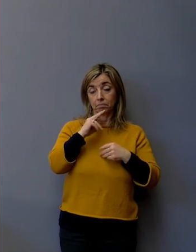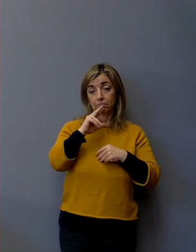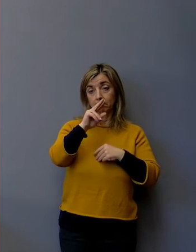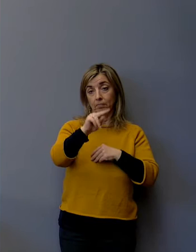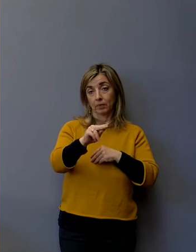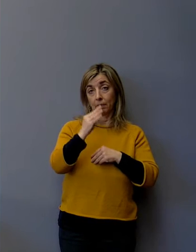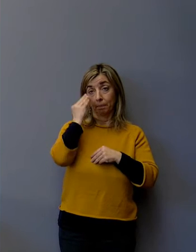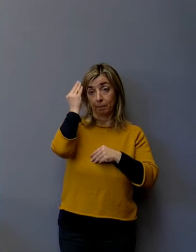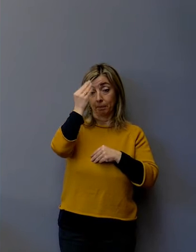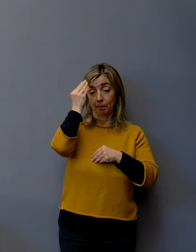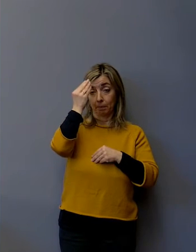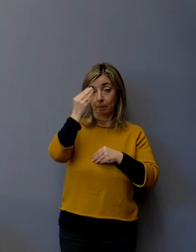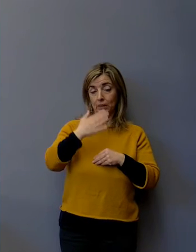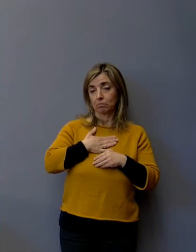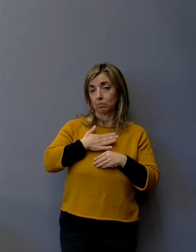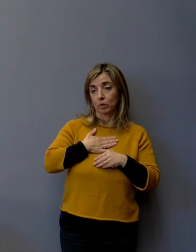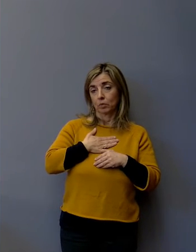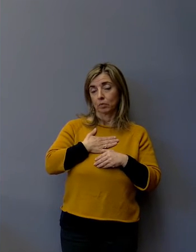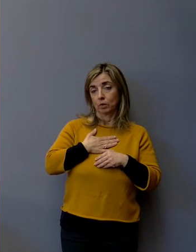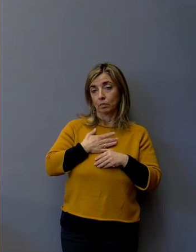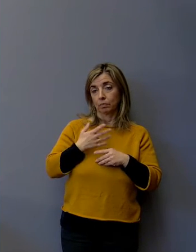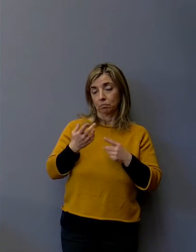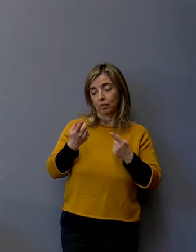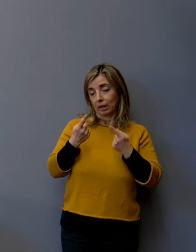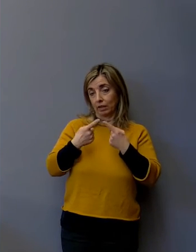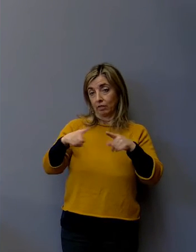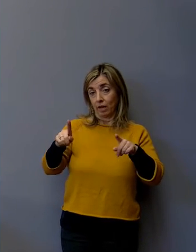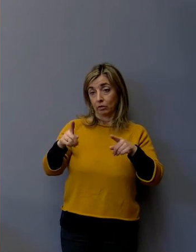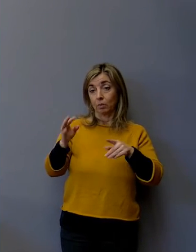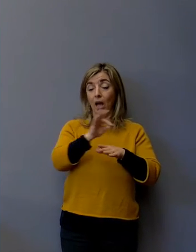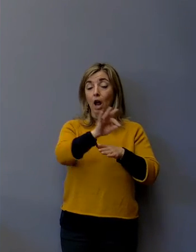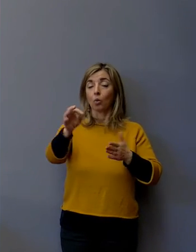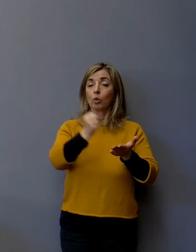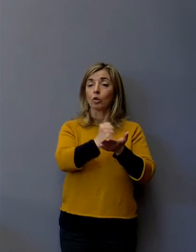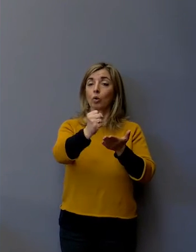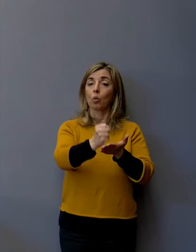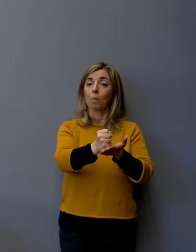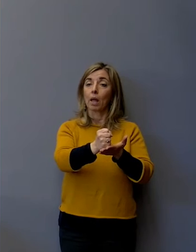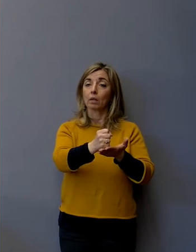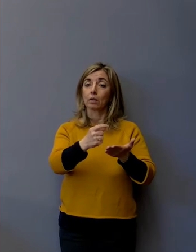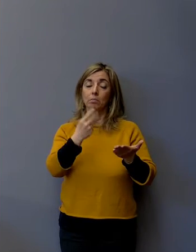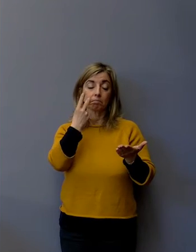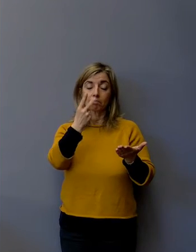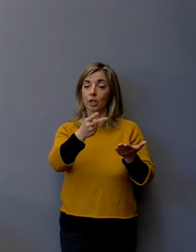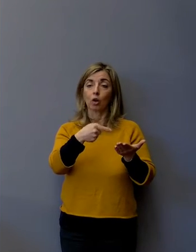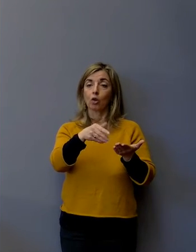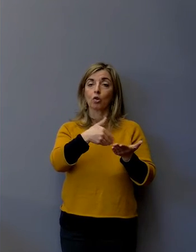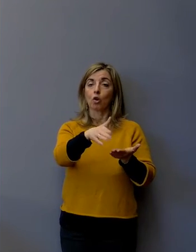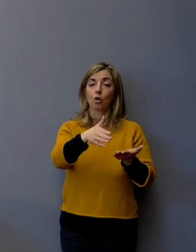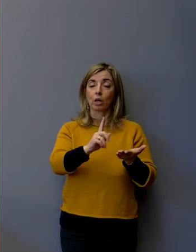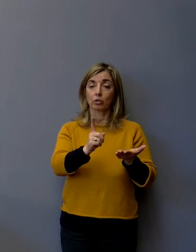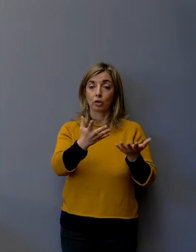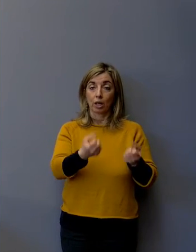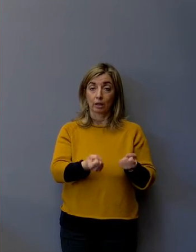diverso rispetto al fatto che alcuni documenti potessero essere considerati inammissibili come i documenti in cui si chiede al sindaco di